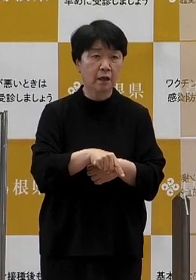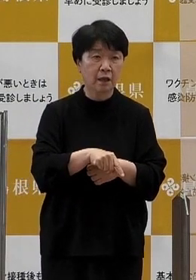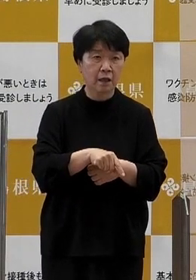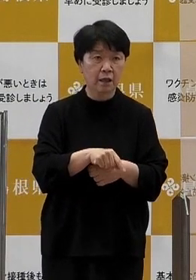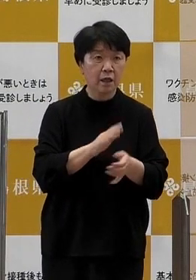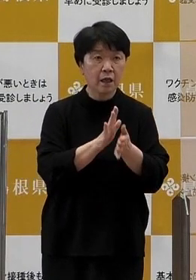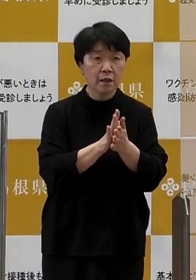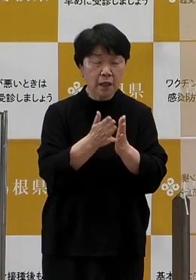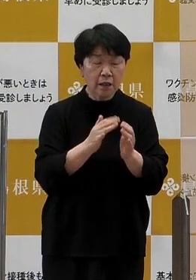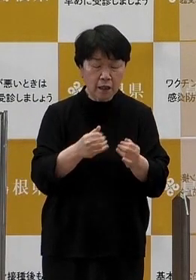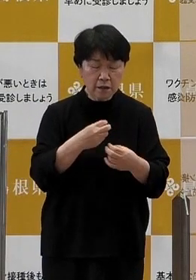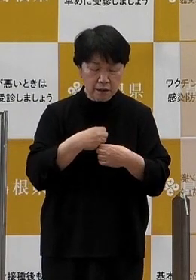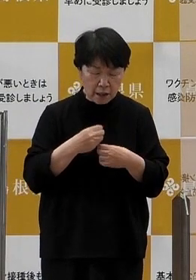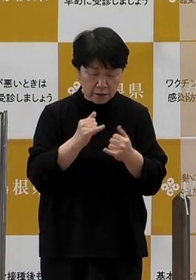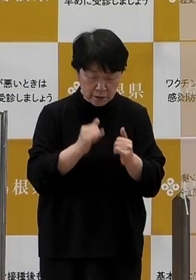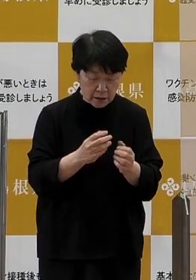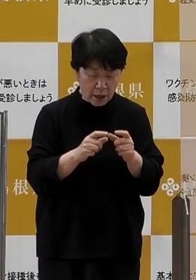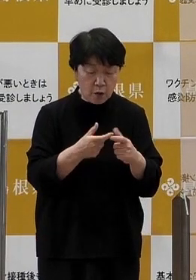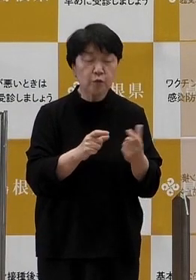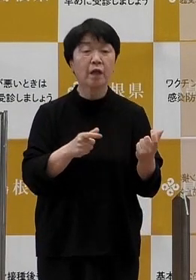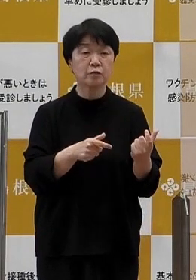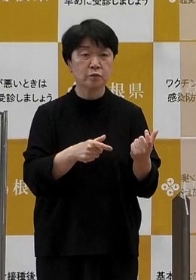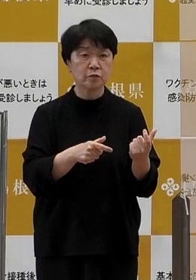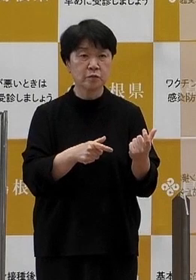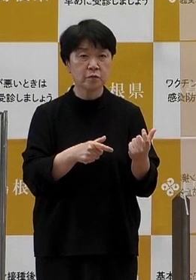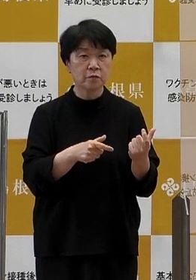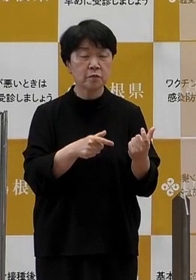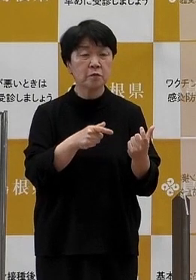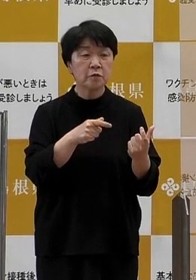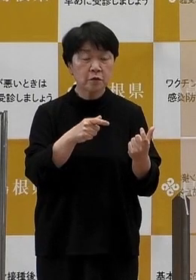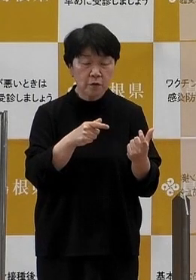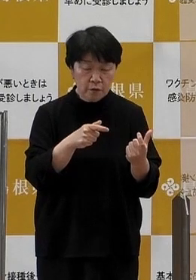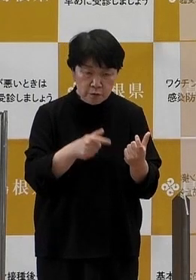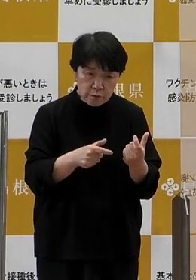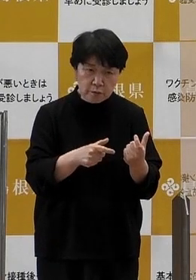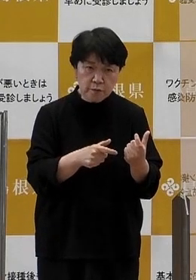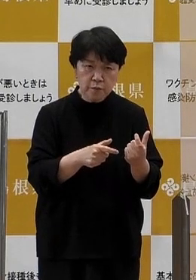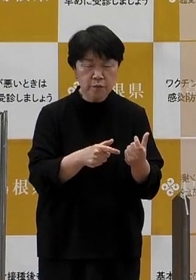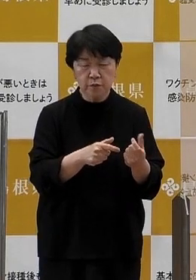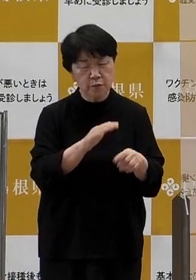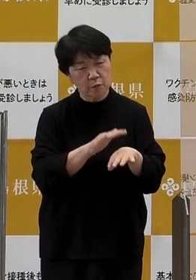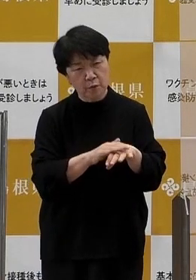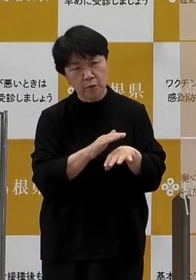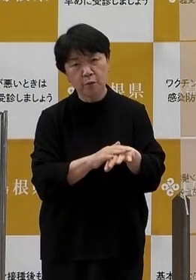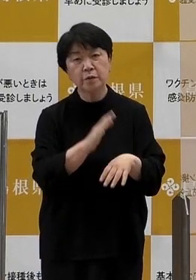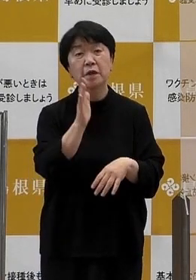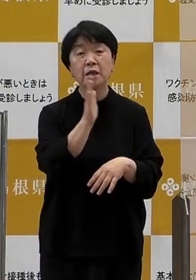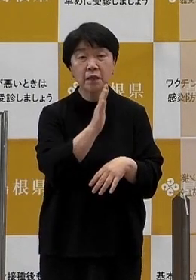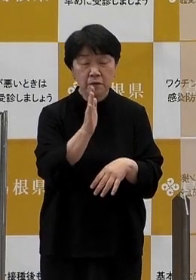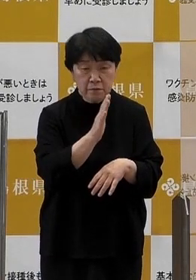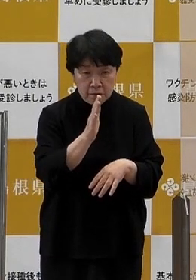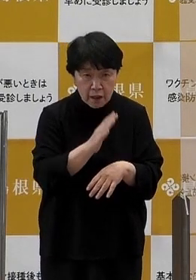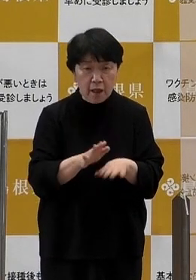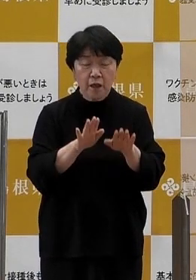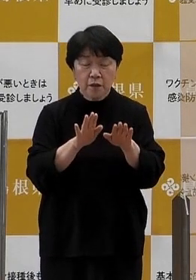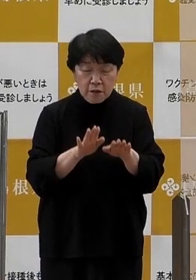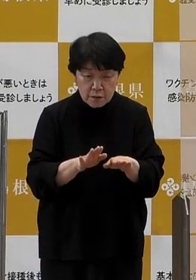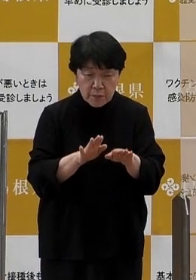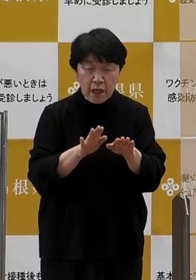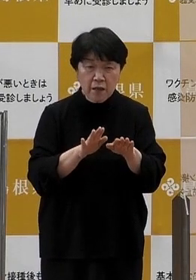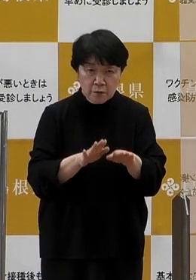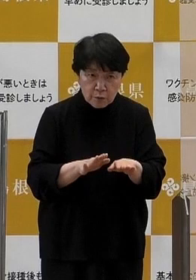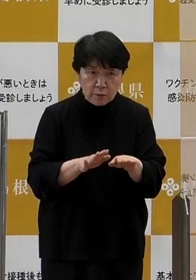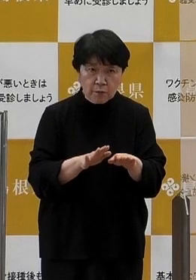うことの方向に傾くようなお願いをなんとかせずに、今の足元の数字も過去最高